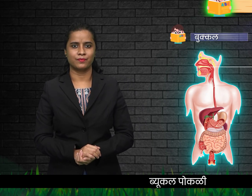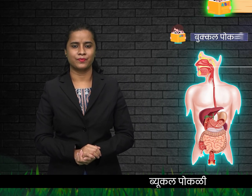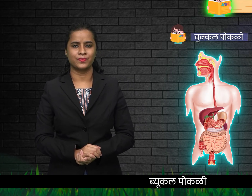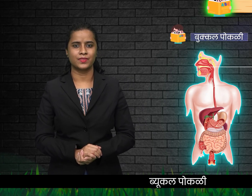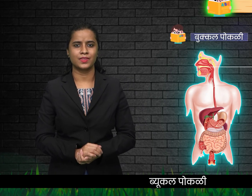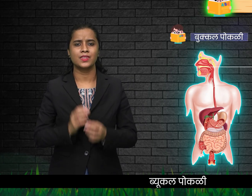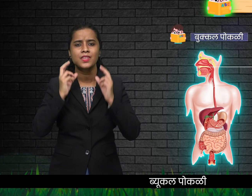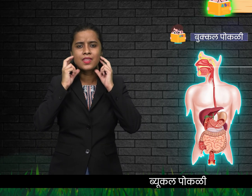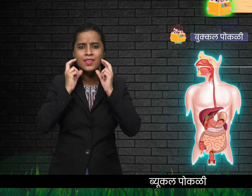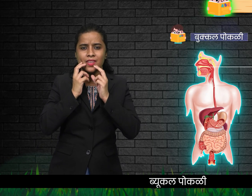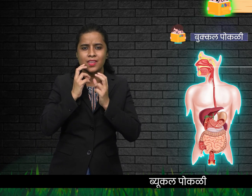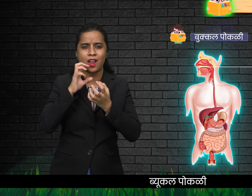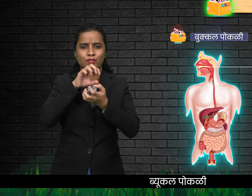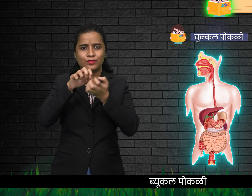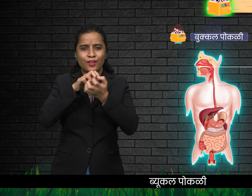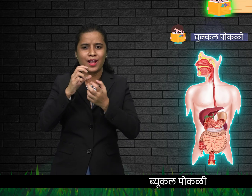ब्युकल पोकळी,